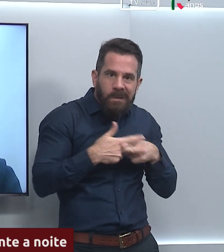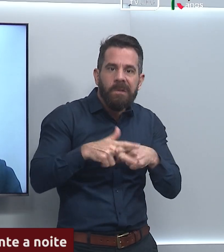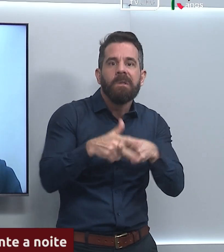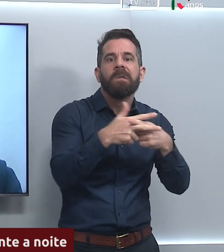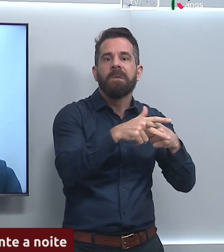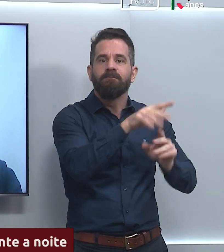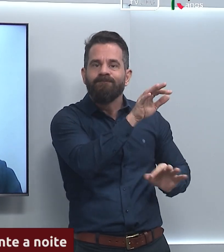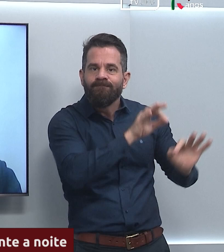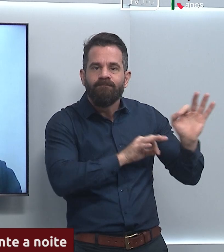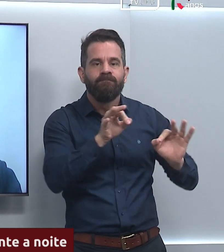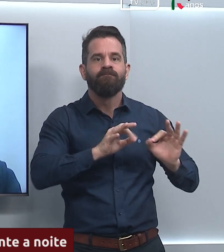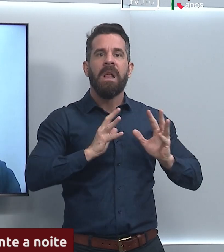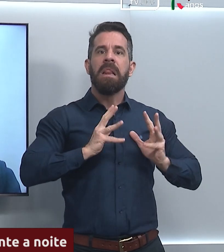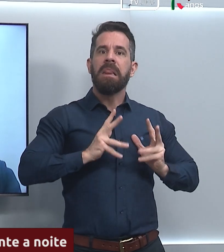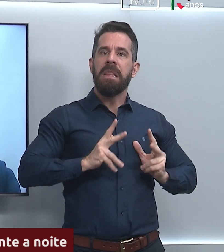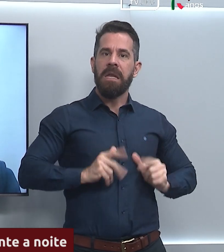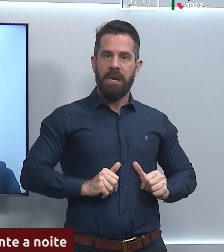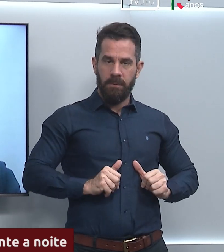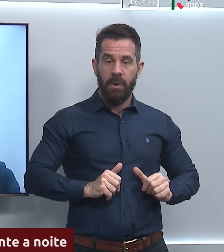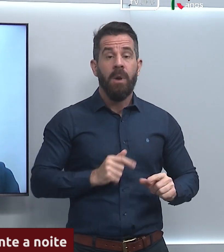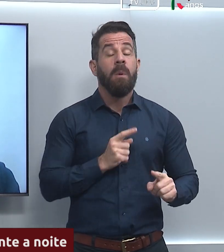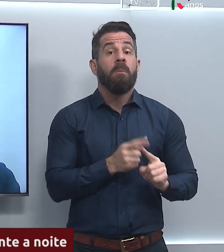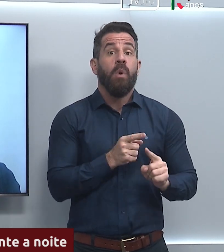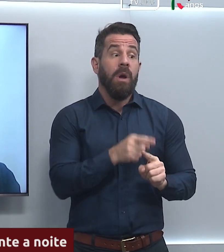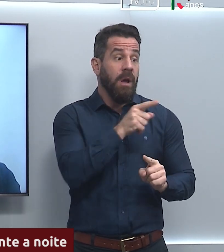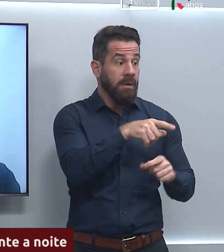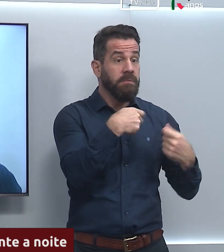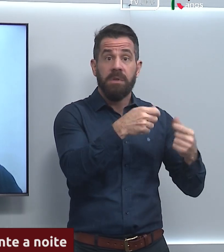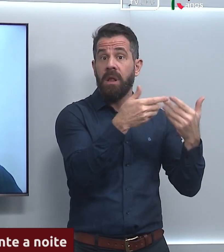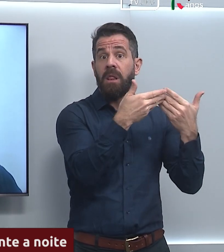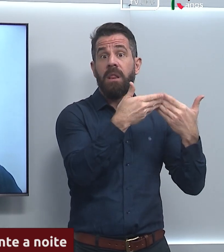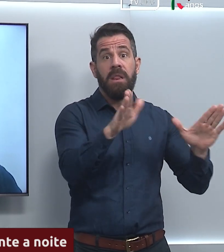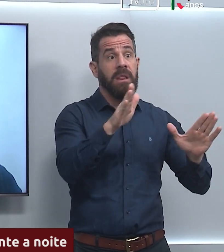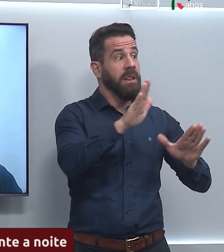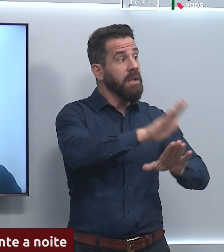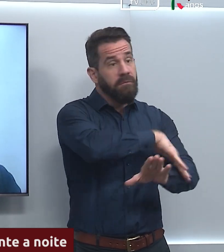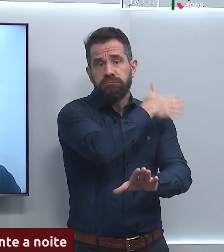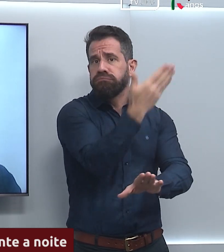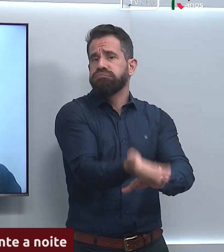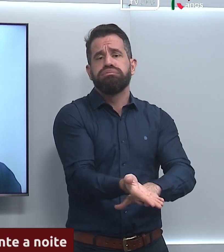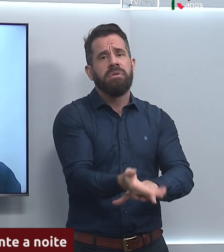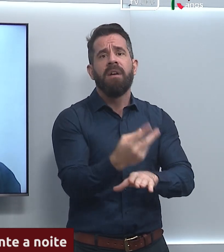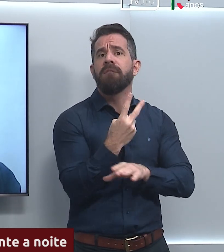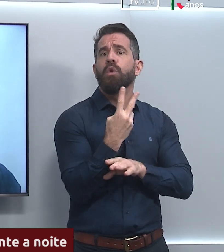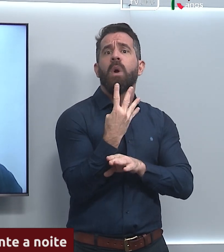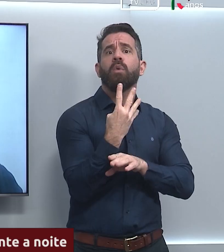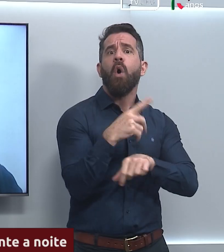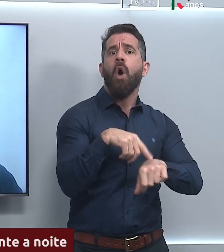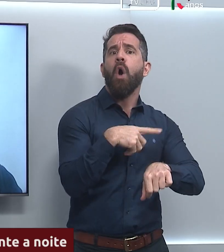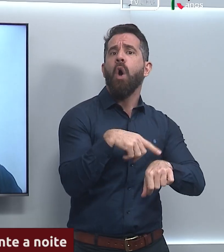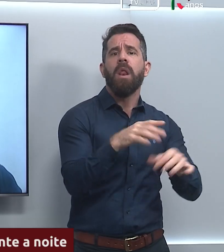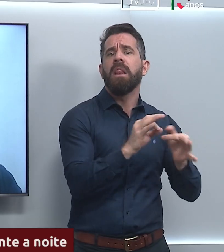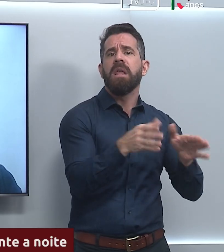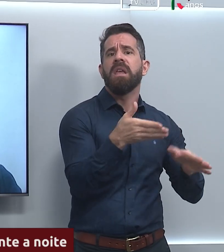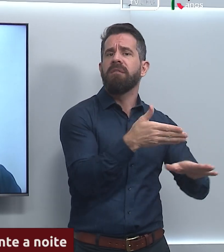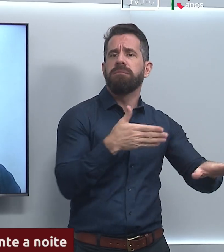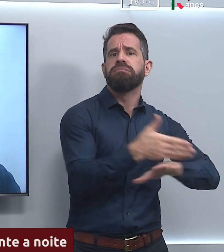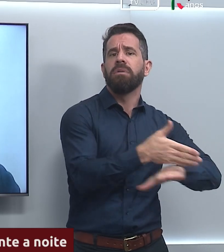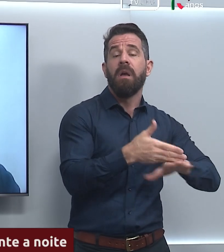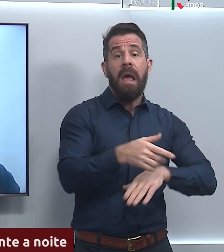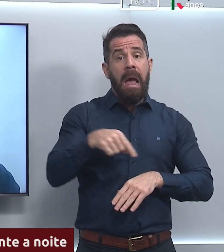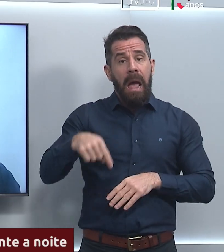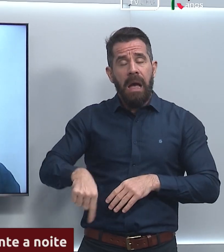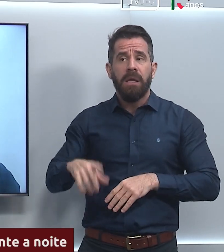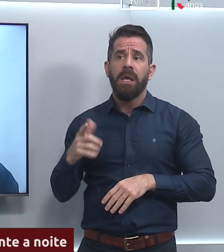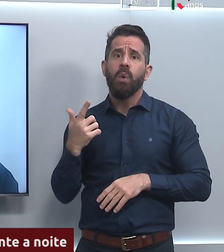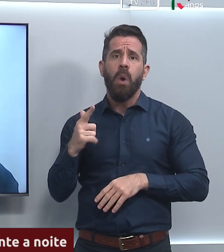porque nós não estamos falando mais de uma cidade pequena, a gente está falando de uma cidade gigantesca. Goiânia é uma cidade